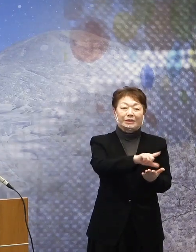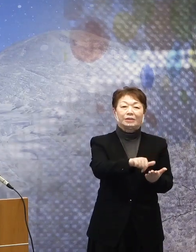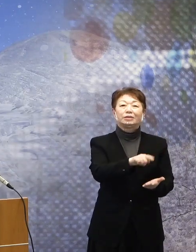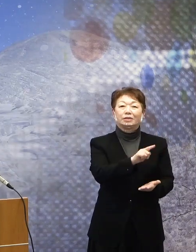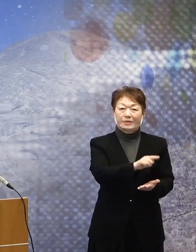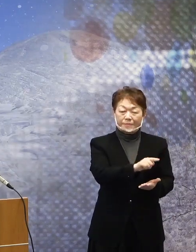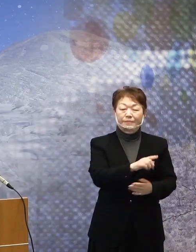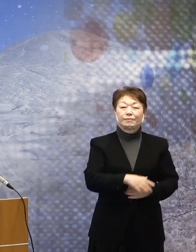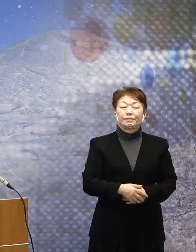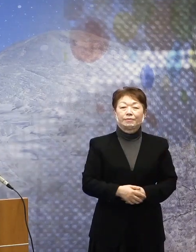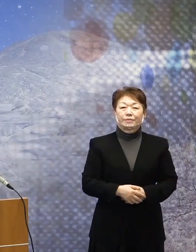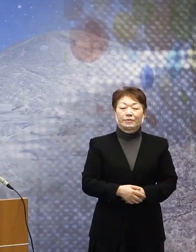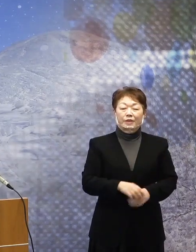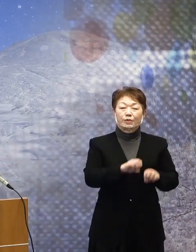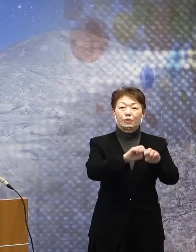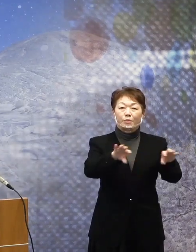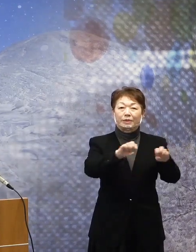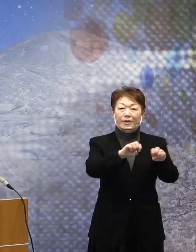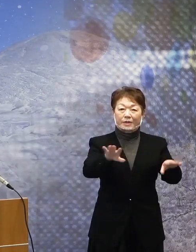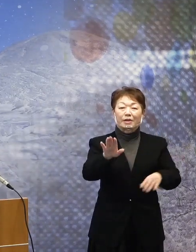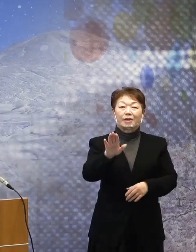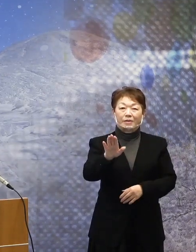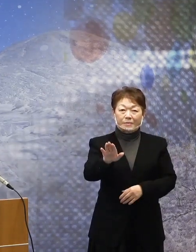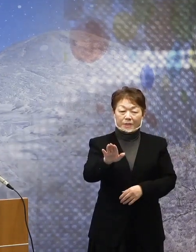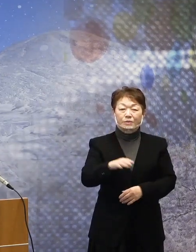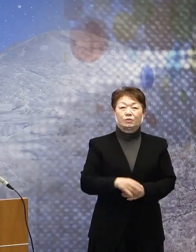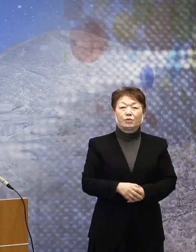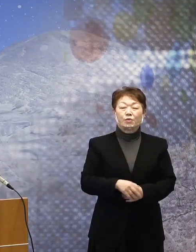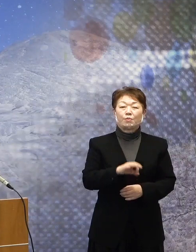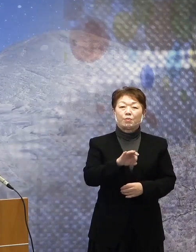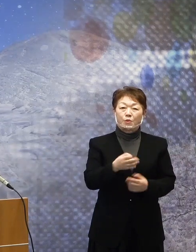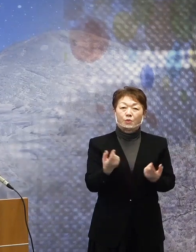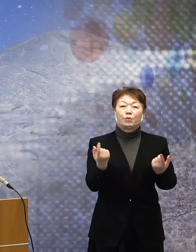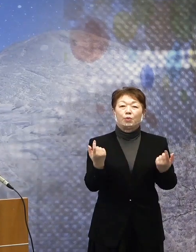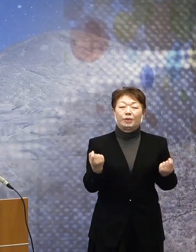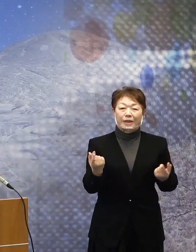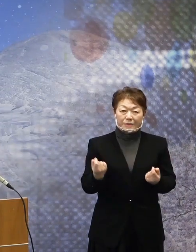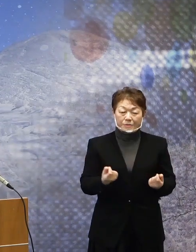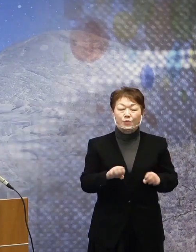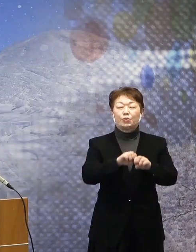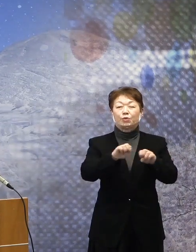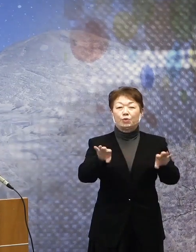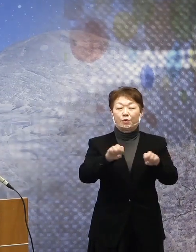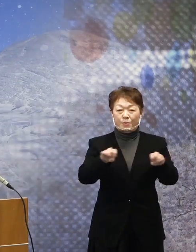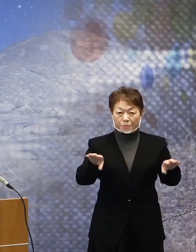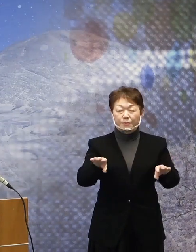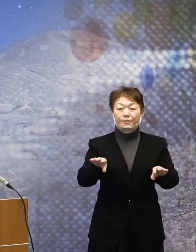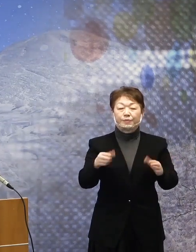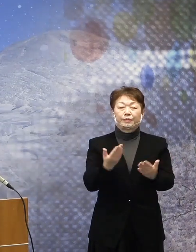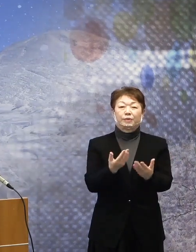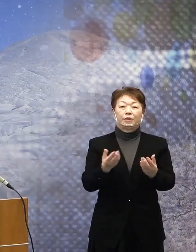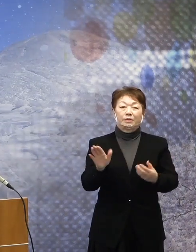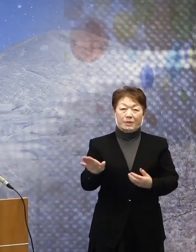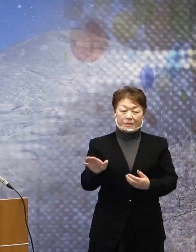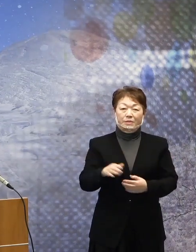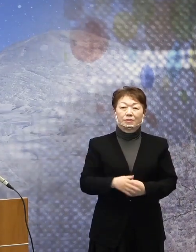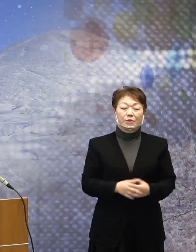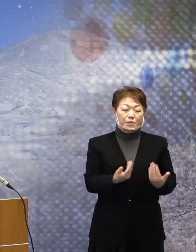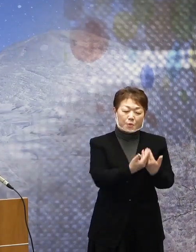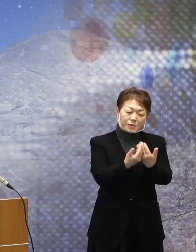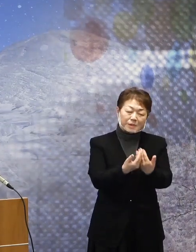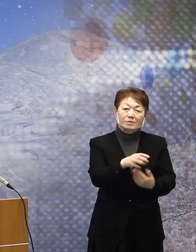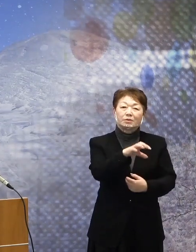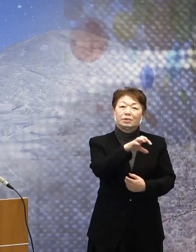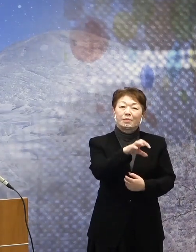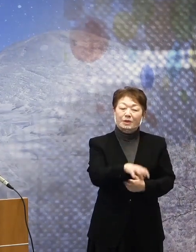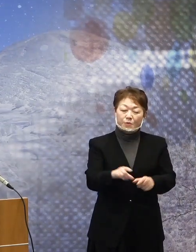弘前さんですでに呼びかけておられます。ものと同等の呼びかけをさせていただいております。混雑した場所、